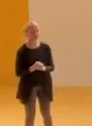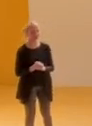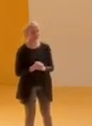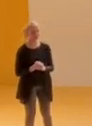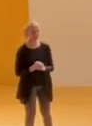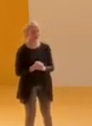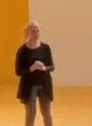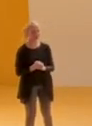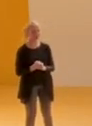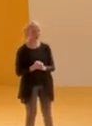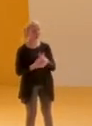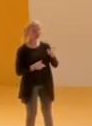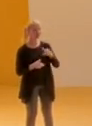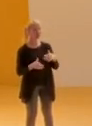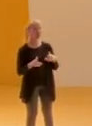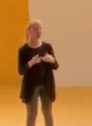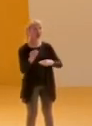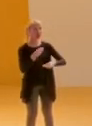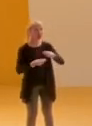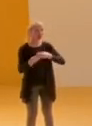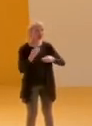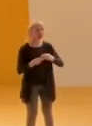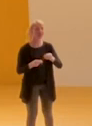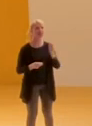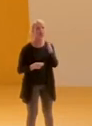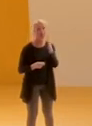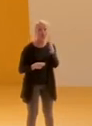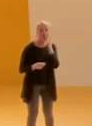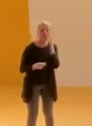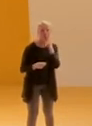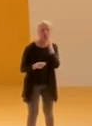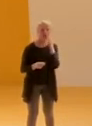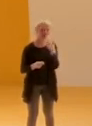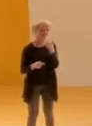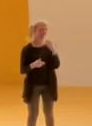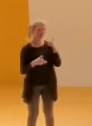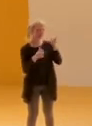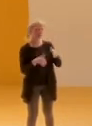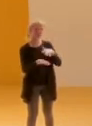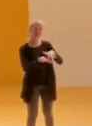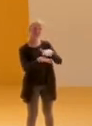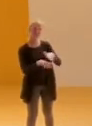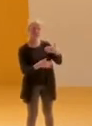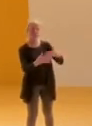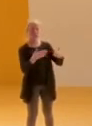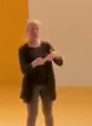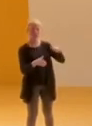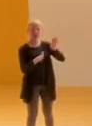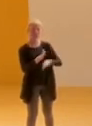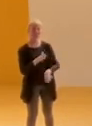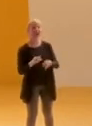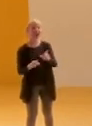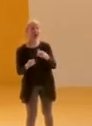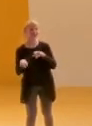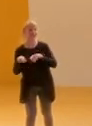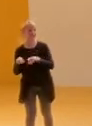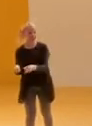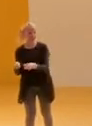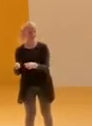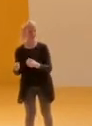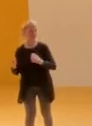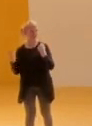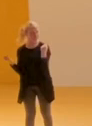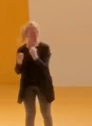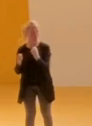Jap na rynku zaczęto traktować dolara amerykański jako walutę słabszą a Frank francuski jako